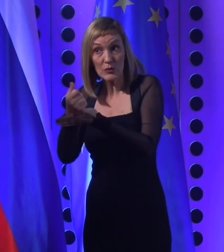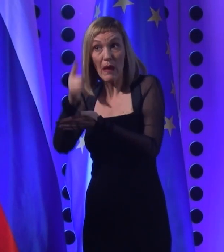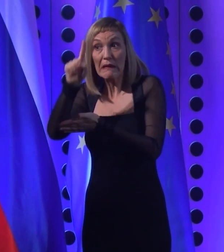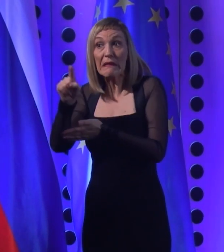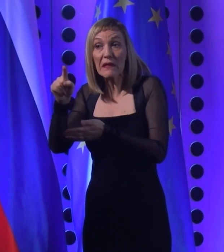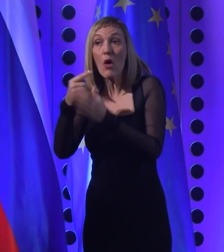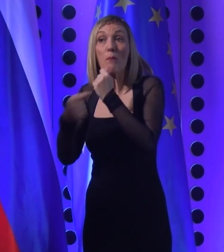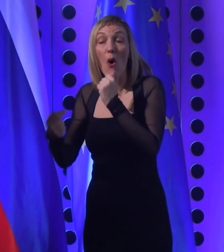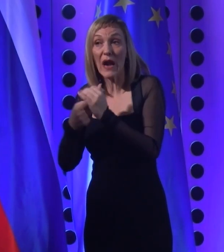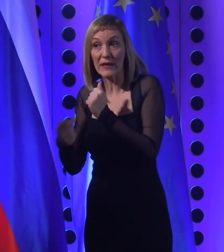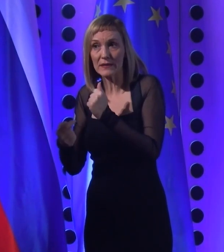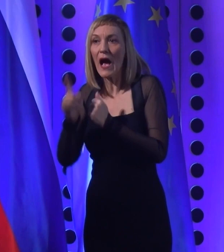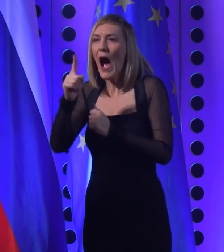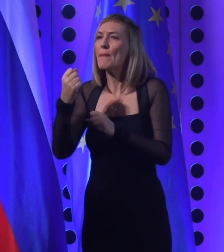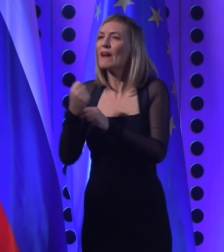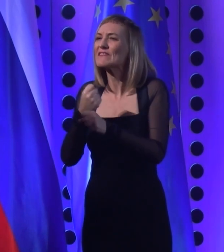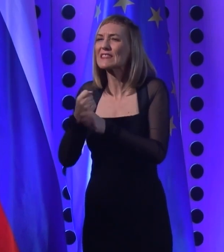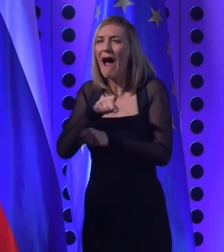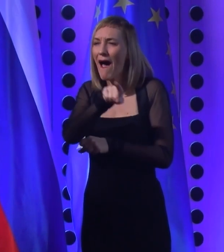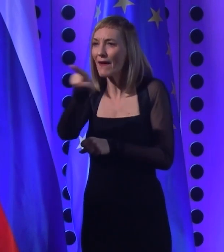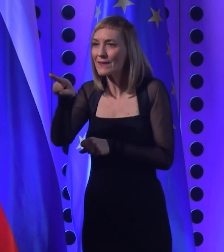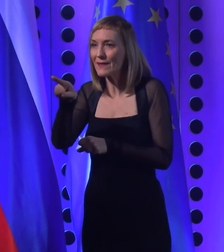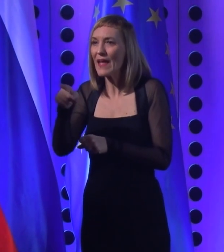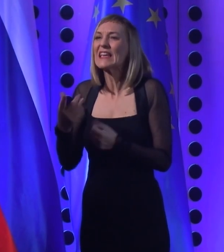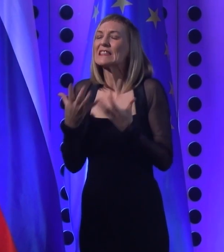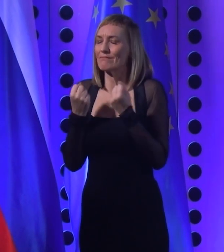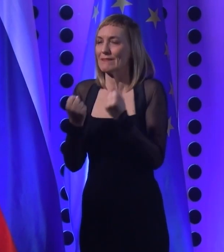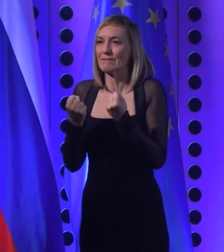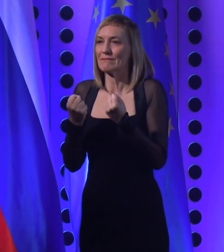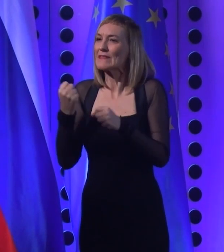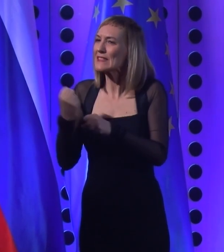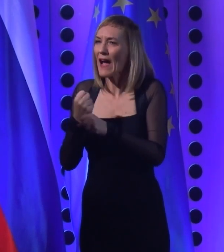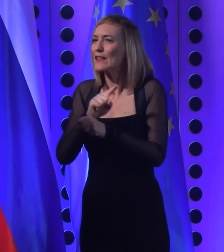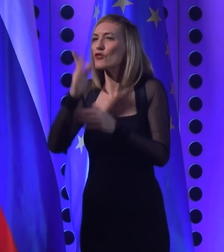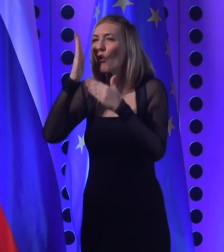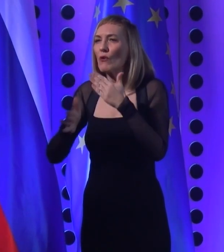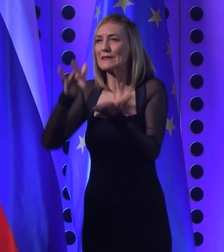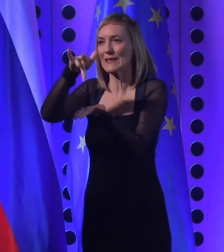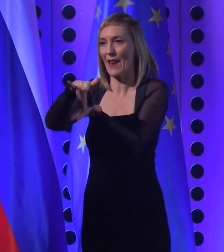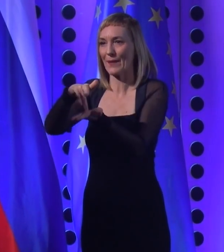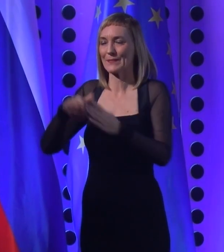porazi, a vztrajni in zauzeti do cilja.